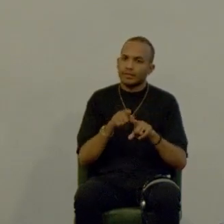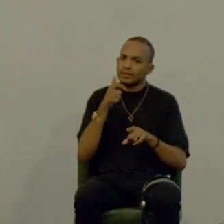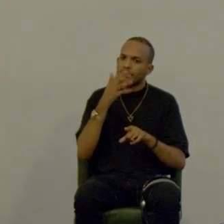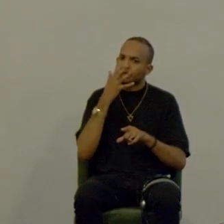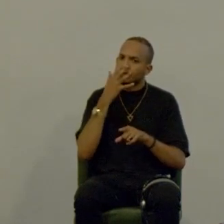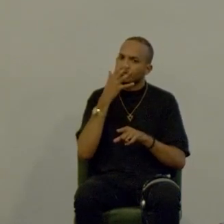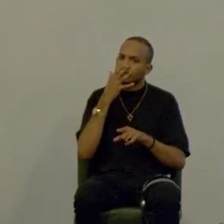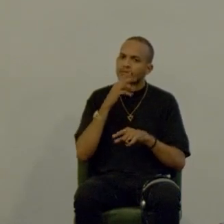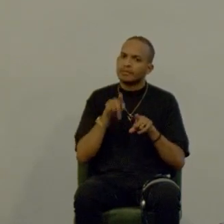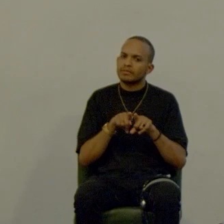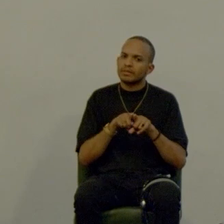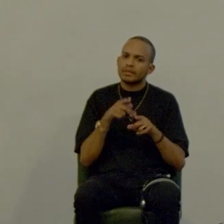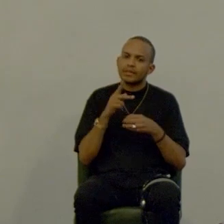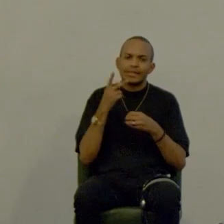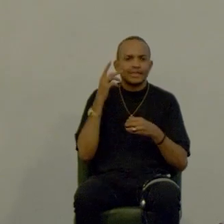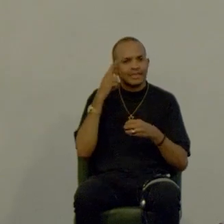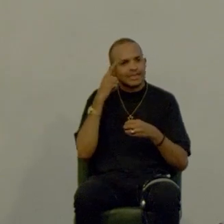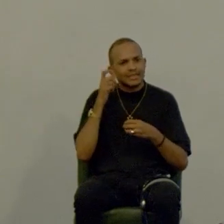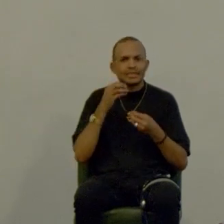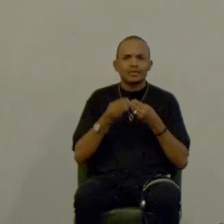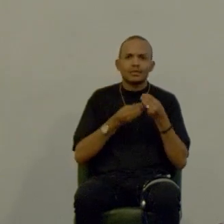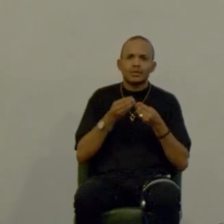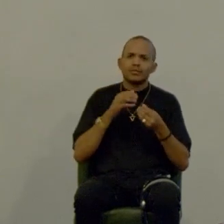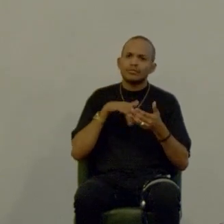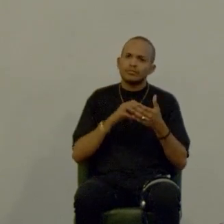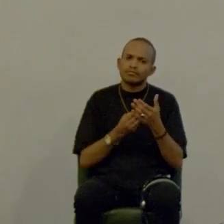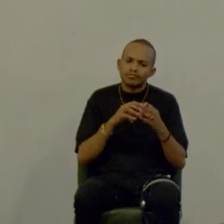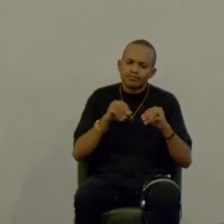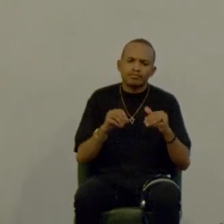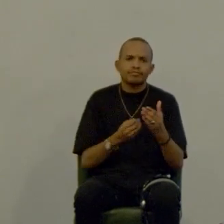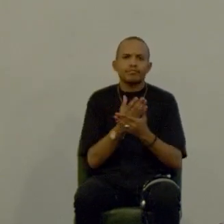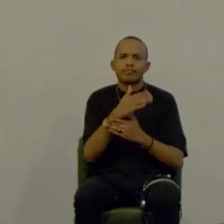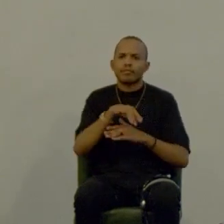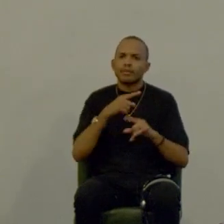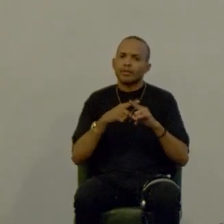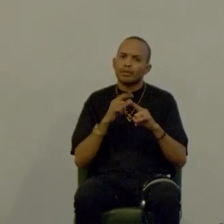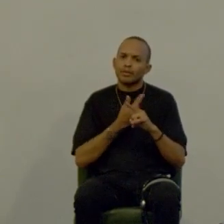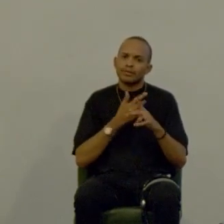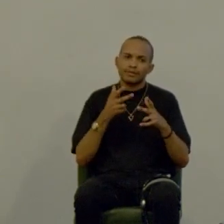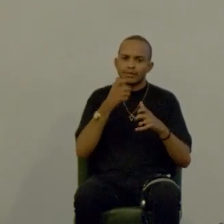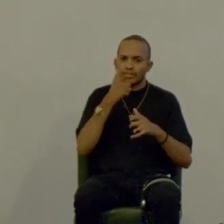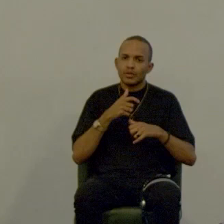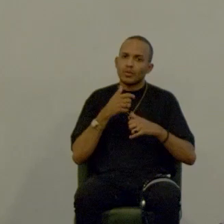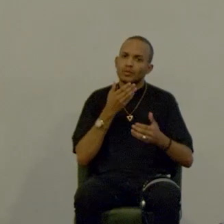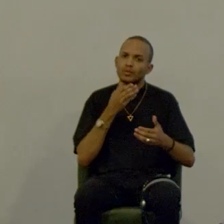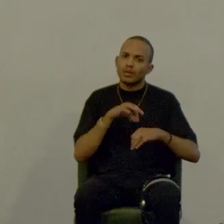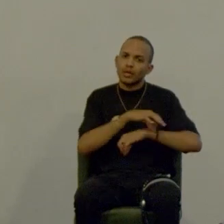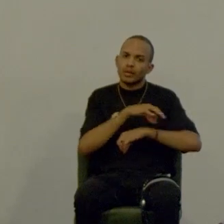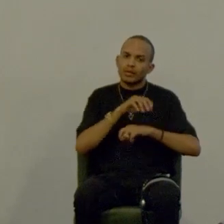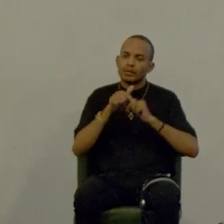acho interessante também, essa ideia de terraformadoras ou formadores, né? Porque o que a gente percebe, eu sou um arqueólogo que trabalha na